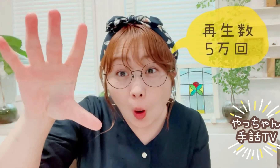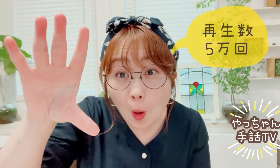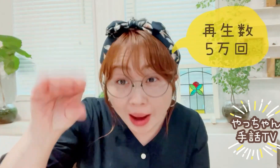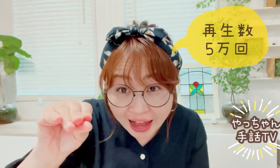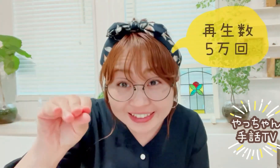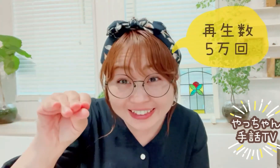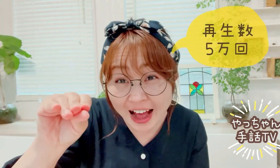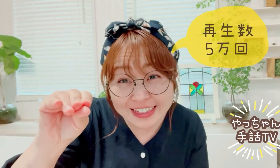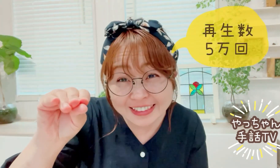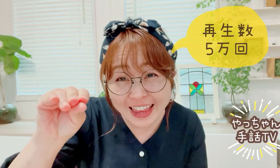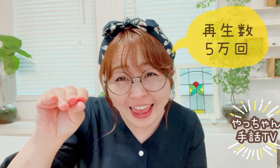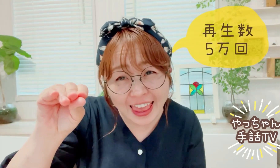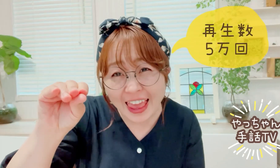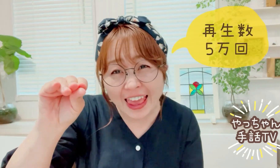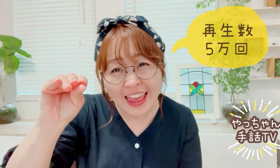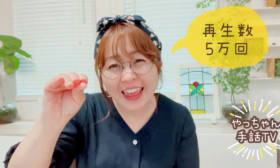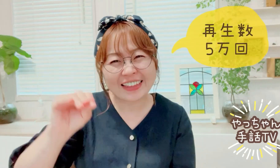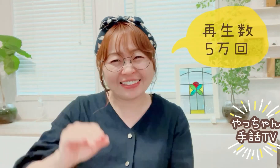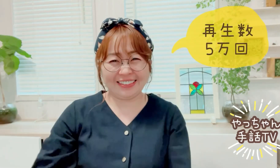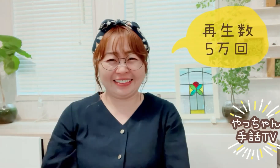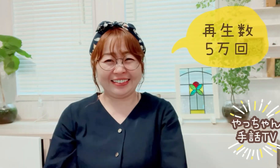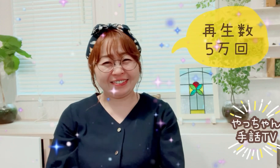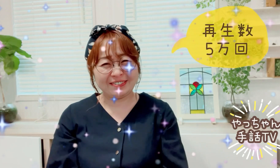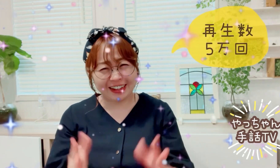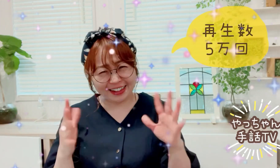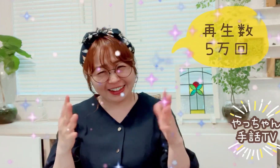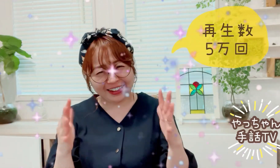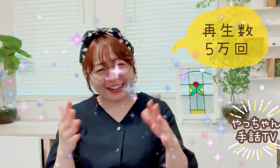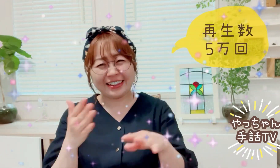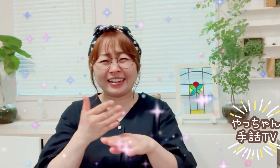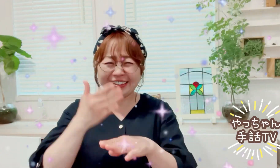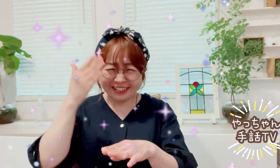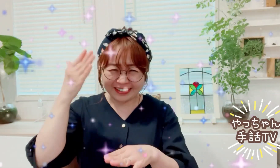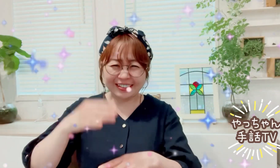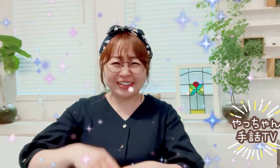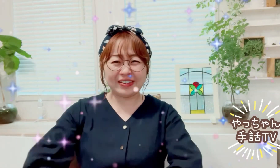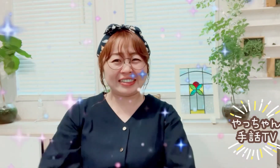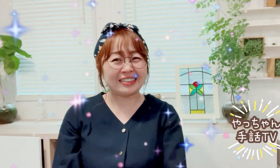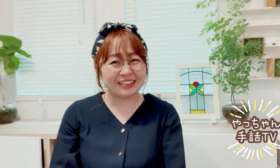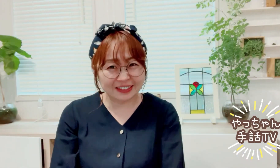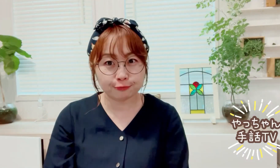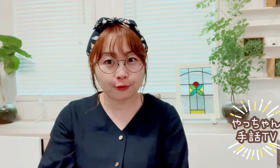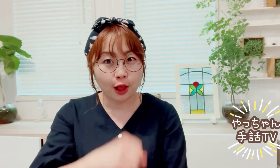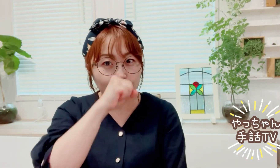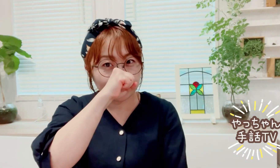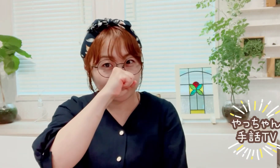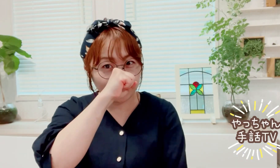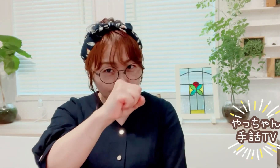5万回でーす。うわー、ありがとうございます。いい